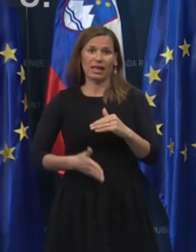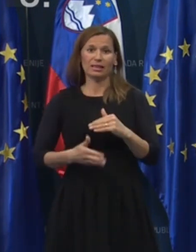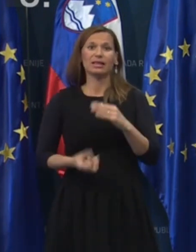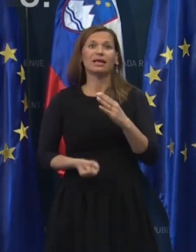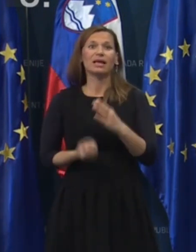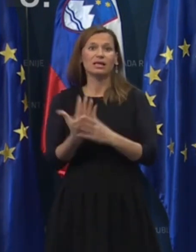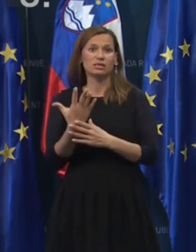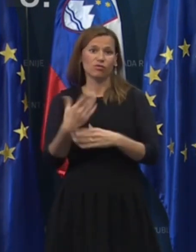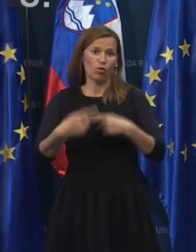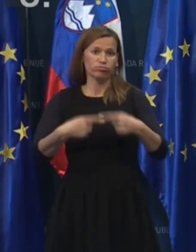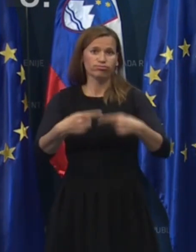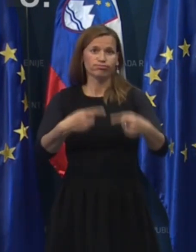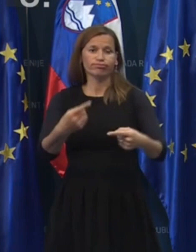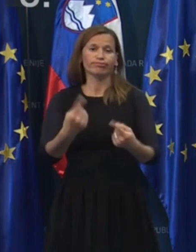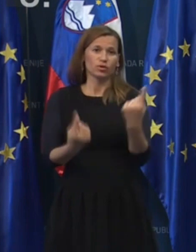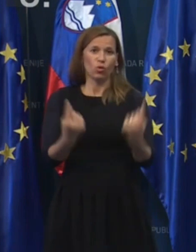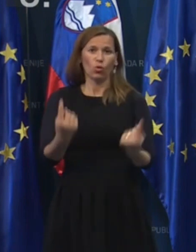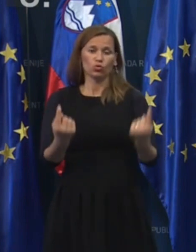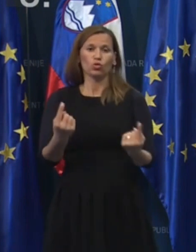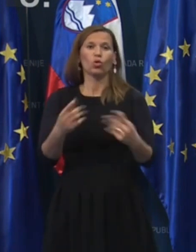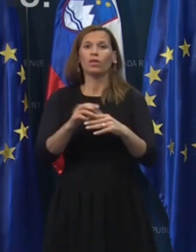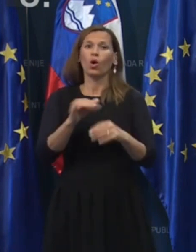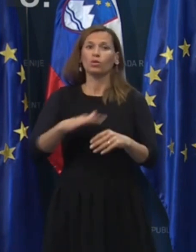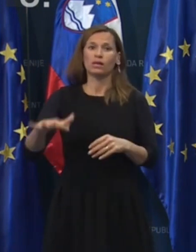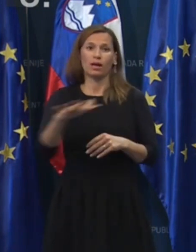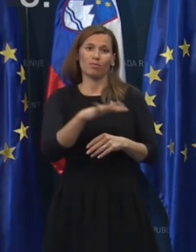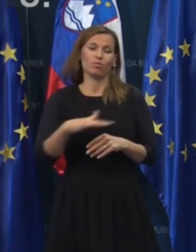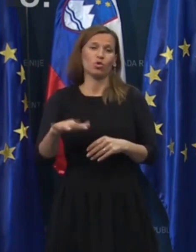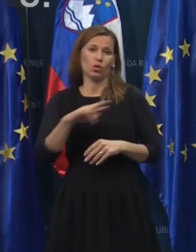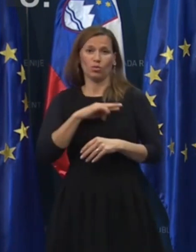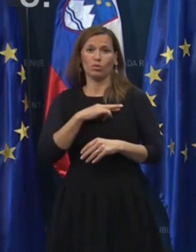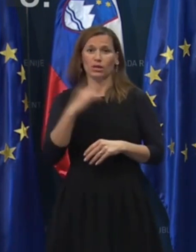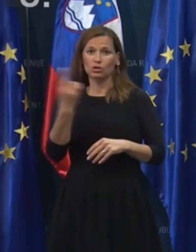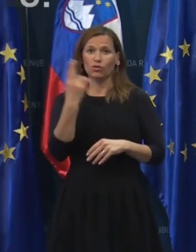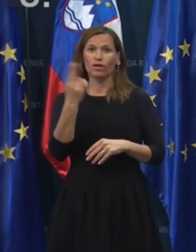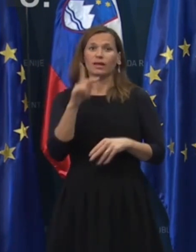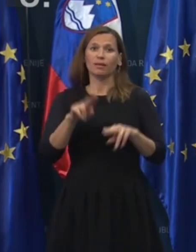razvoj dogodkov na ozemlju Republike Slovenije in po svetu.